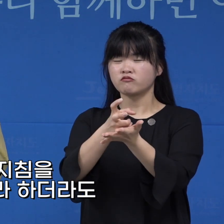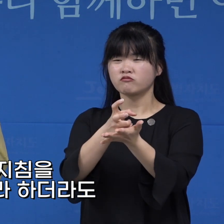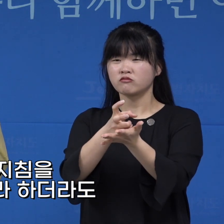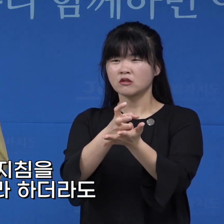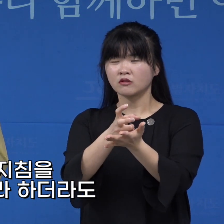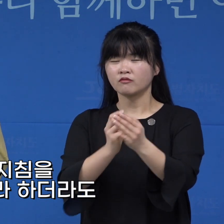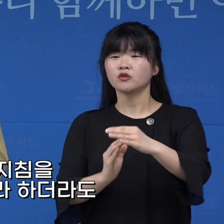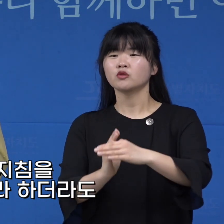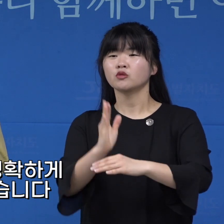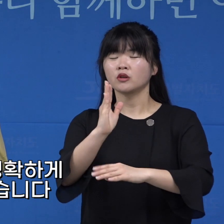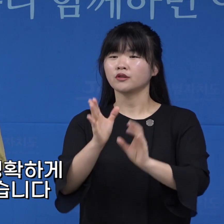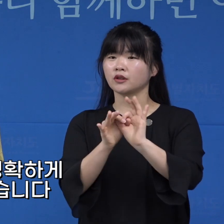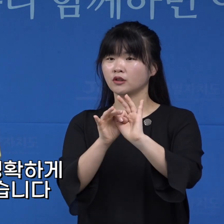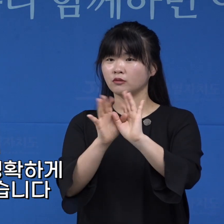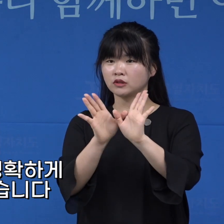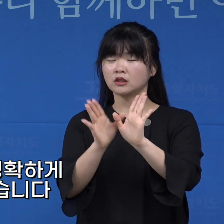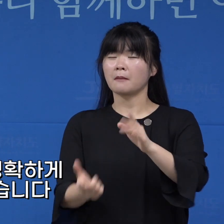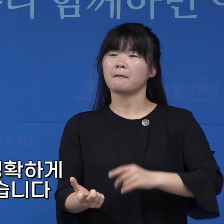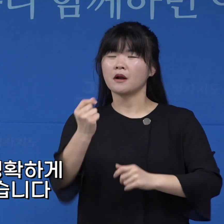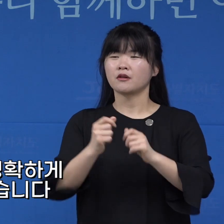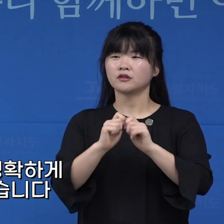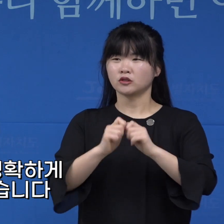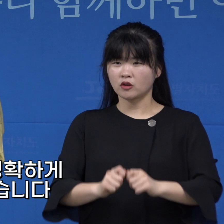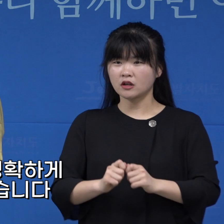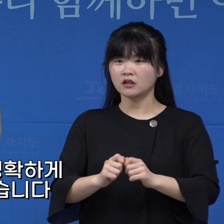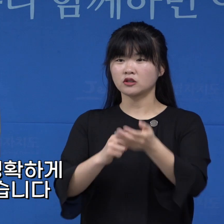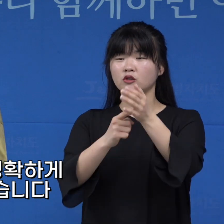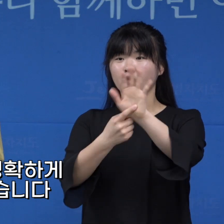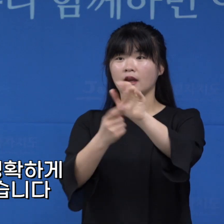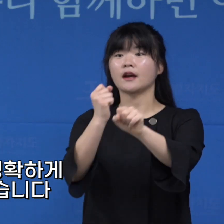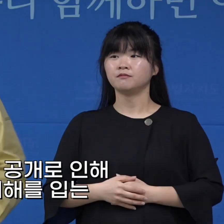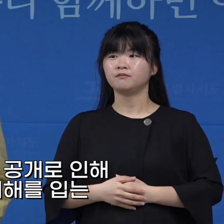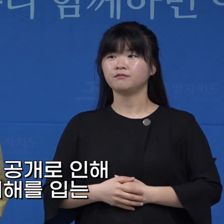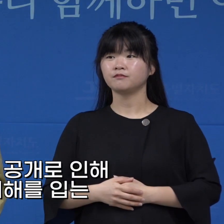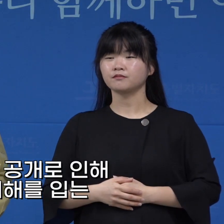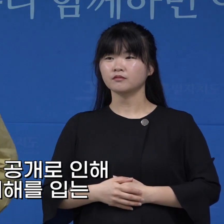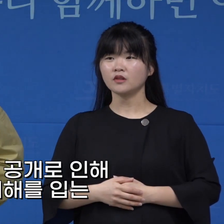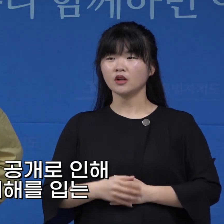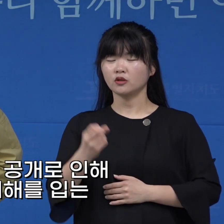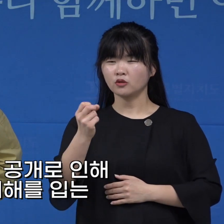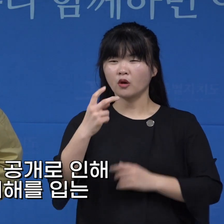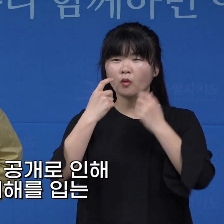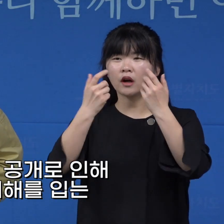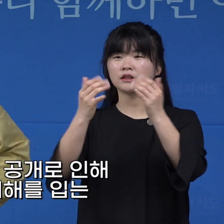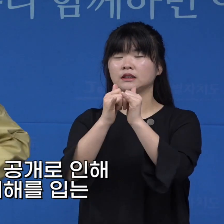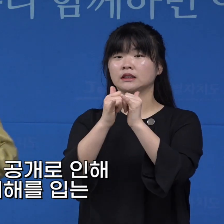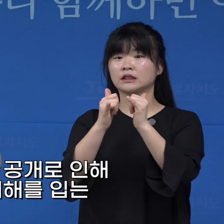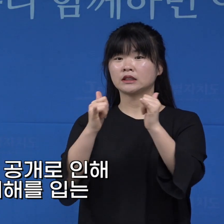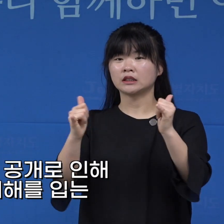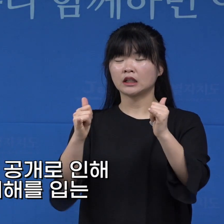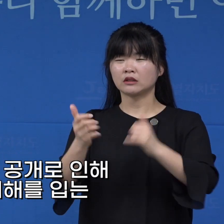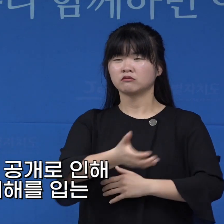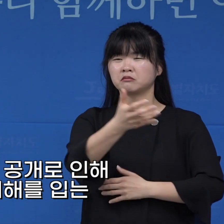넘어서는 경우라 하더라도 신속하고 정확하게 공개하겠습니다. 한편 확진자의 이동 경로